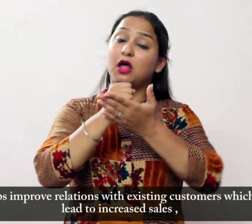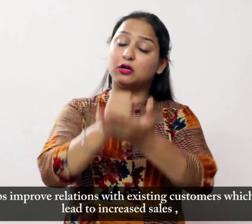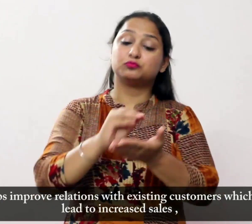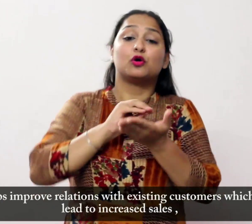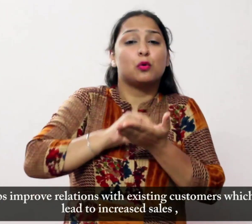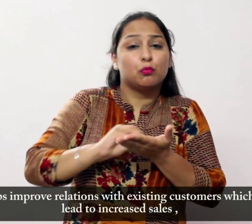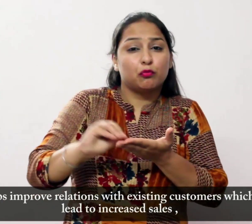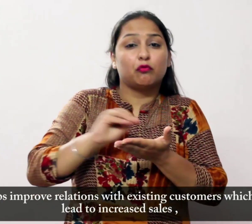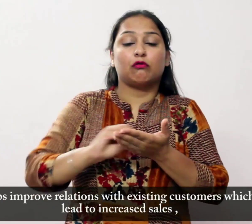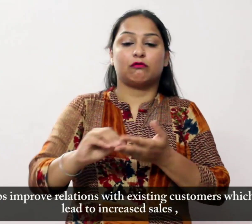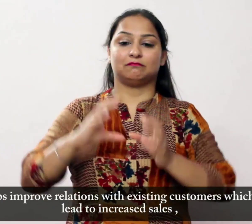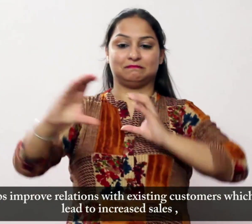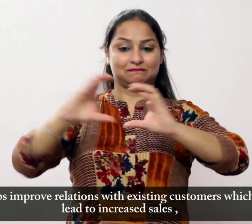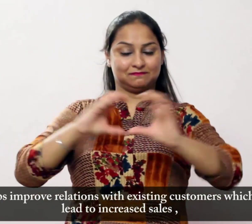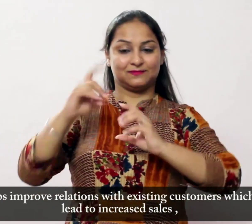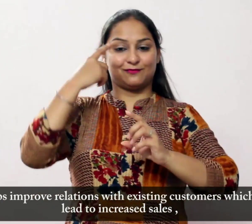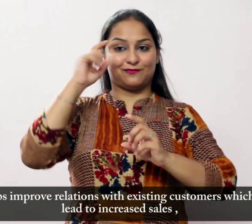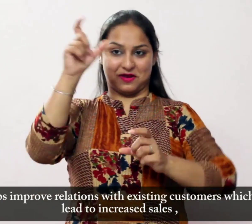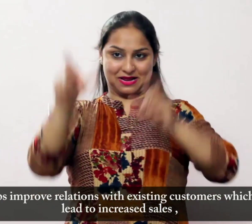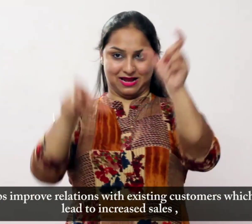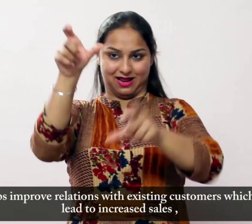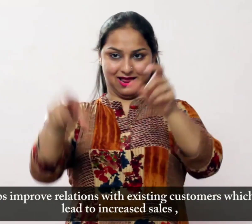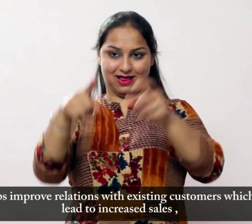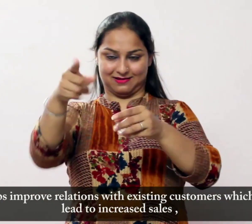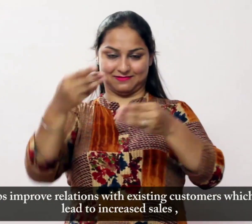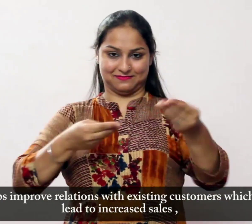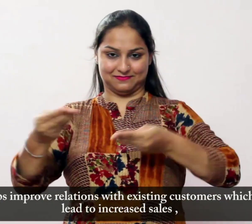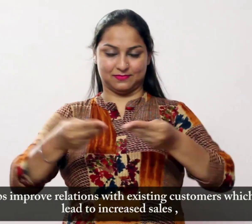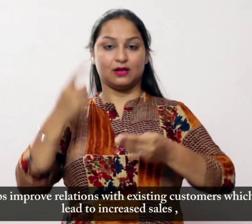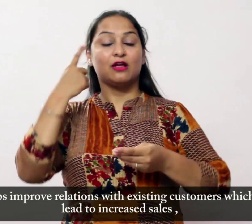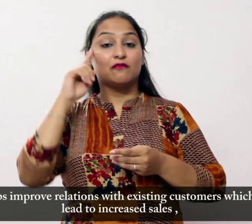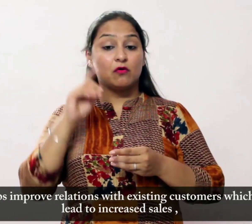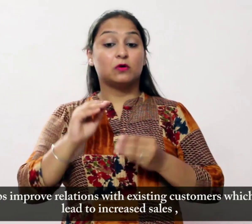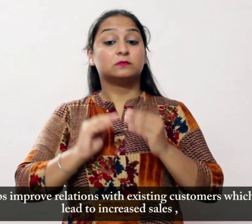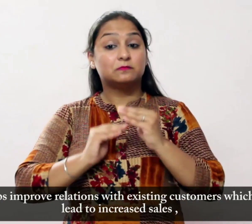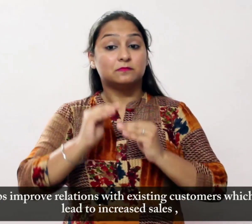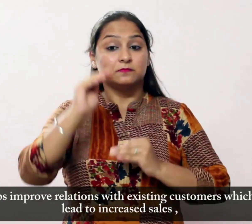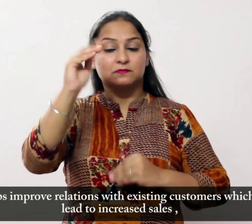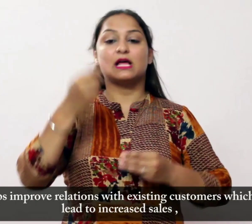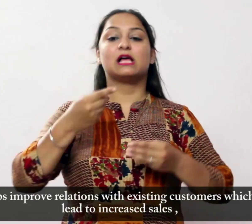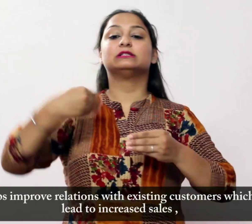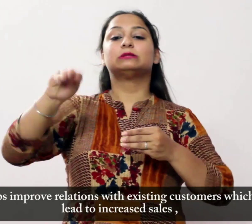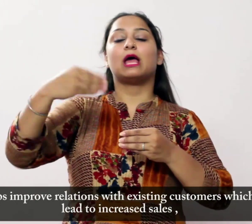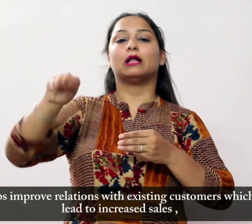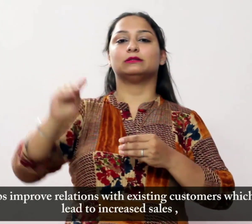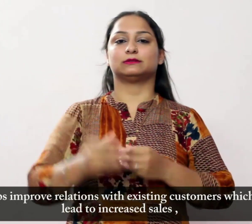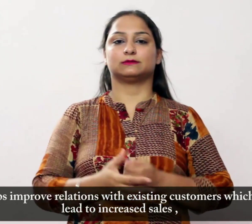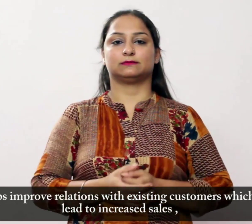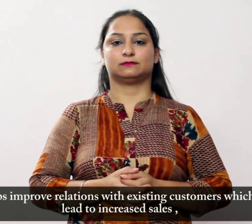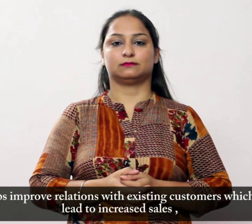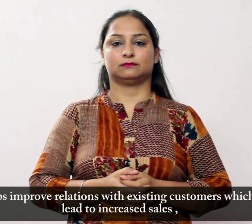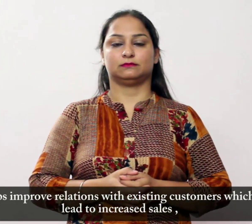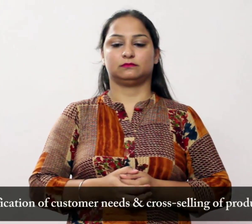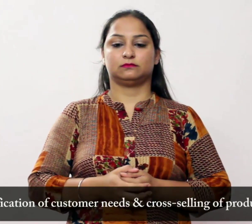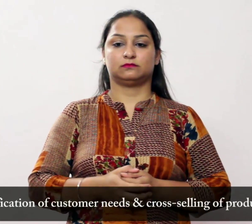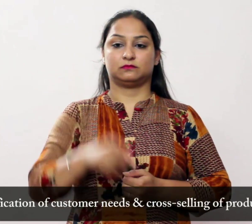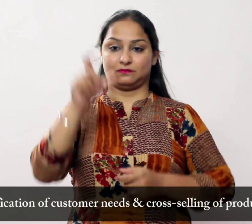यह मौजूदा ग्राहकों के साथ संबंधों को बेहतर बनाने में मदद करता है, जिससे बिक्री बढ़ सकती